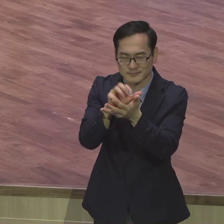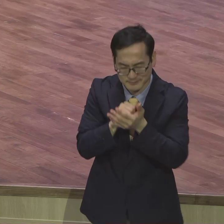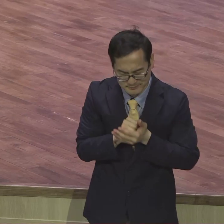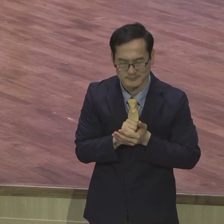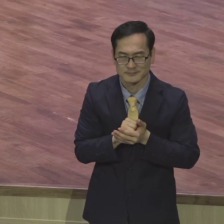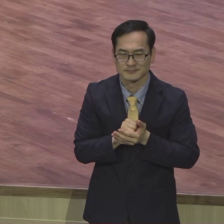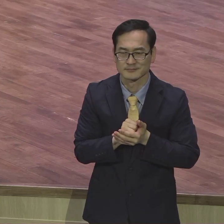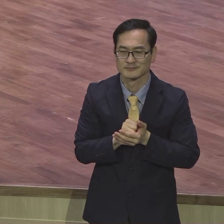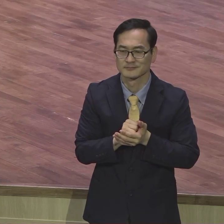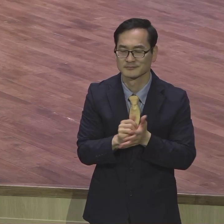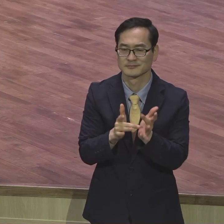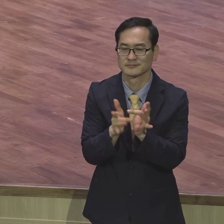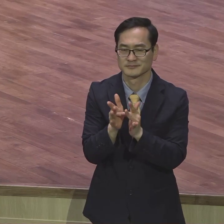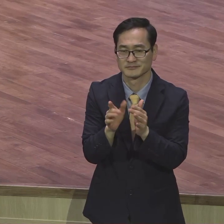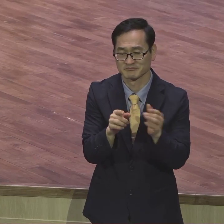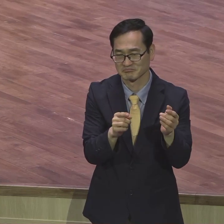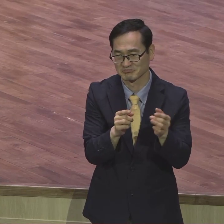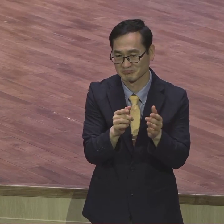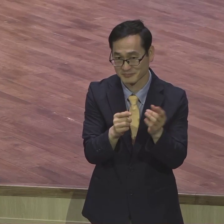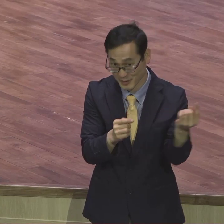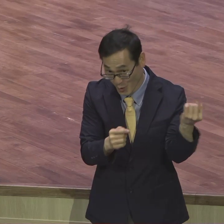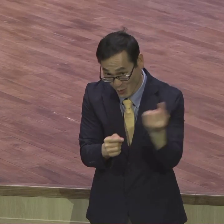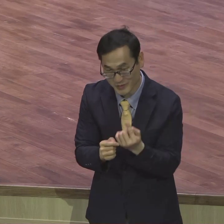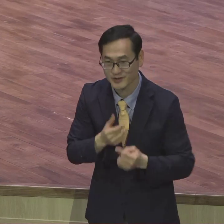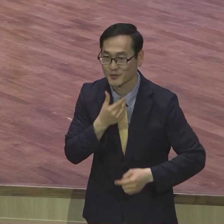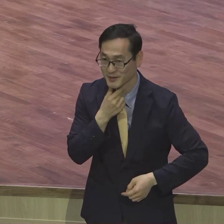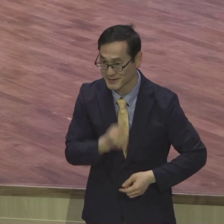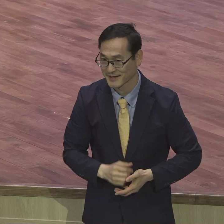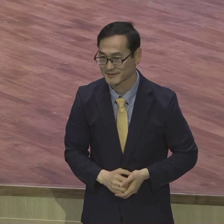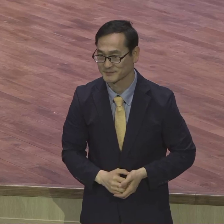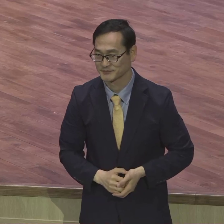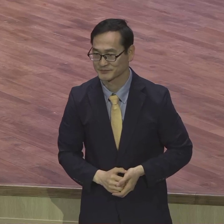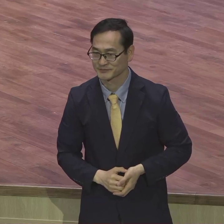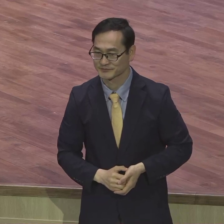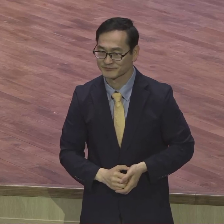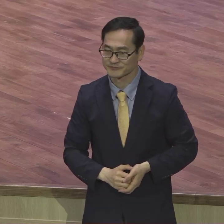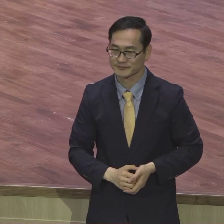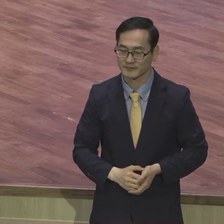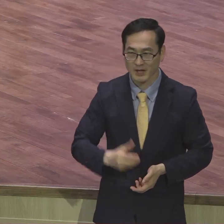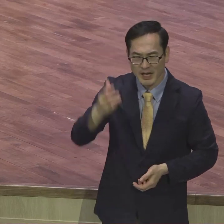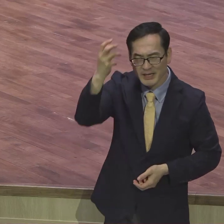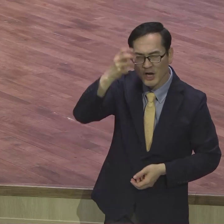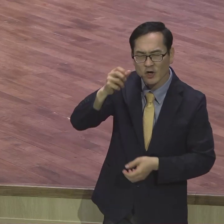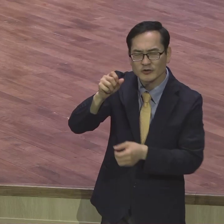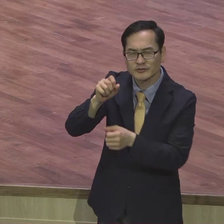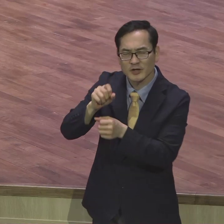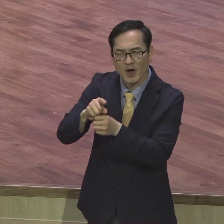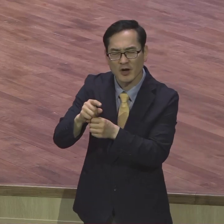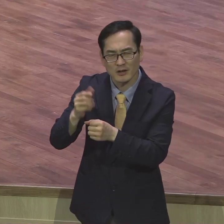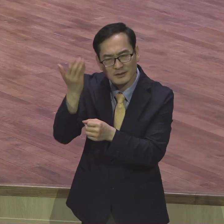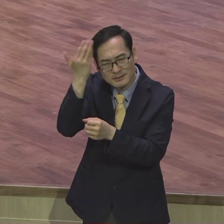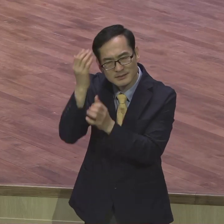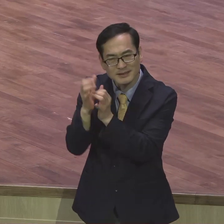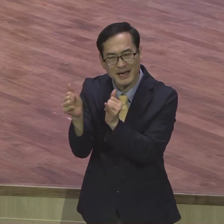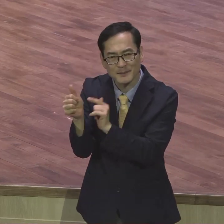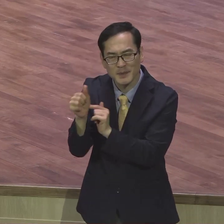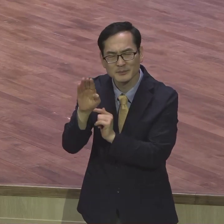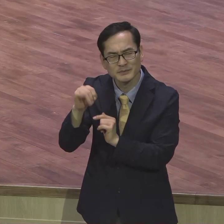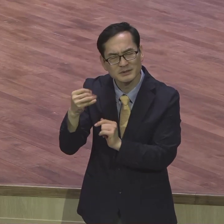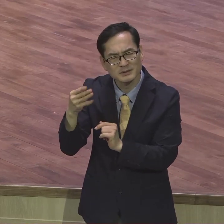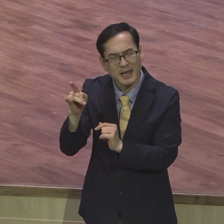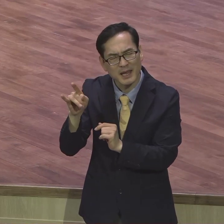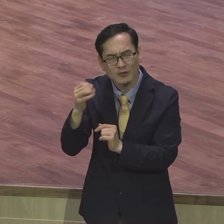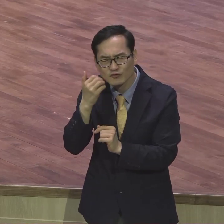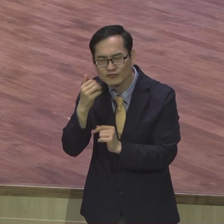유명한 영성 학자입니다. 브래넌 매능 이란 분이 있습니다. 브래넌 매능 이란 분이 이분은